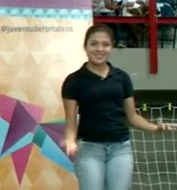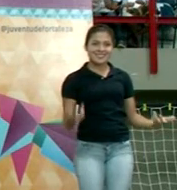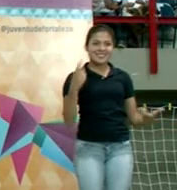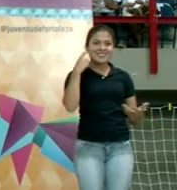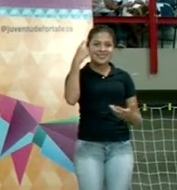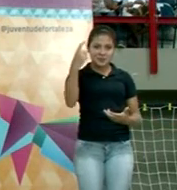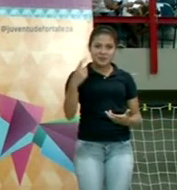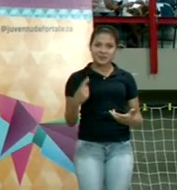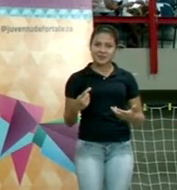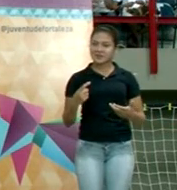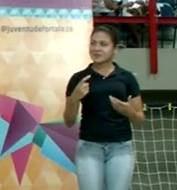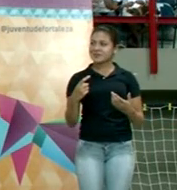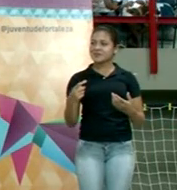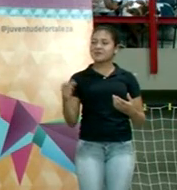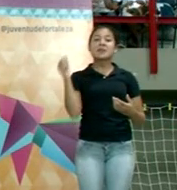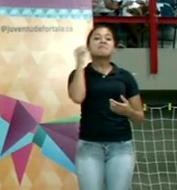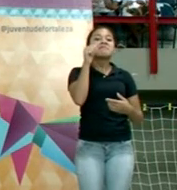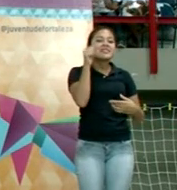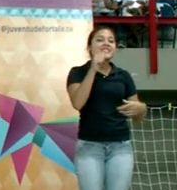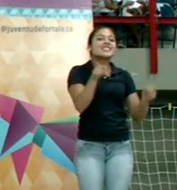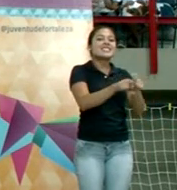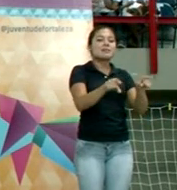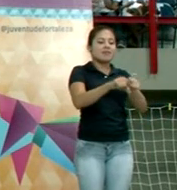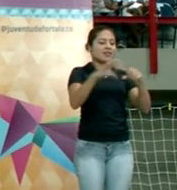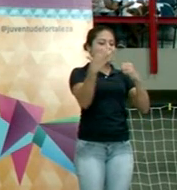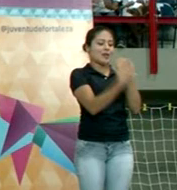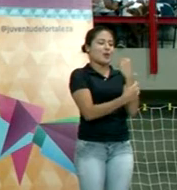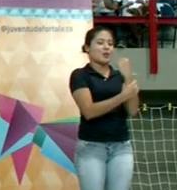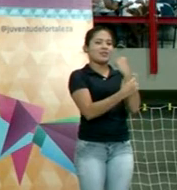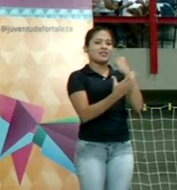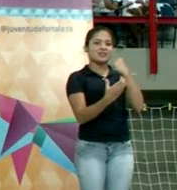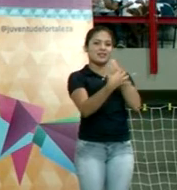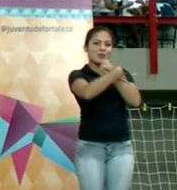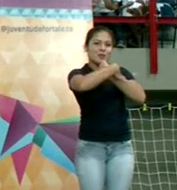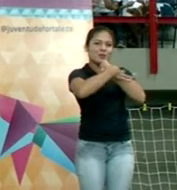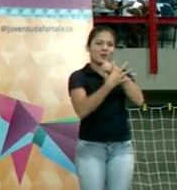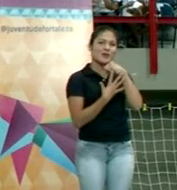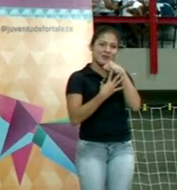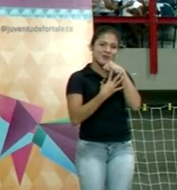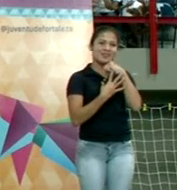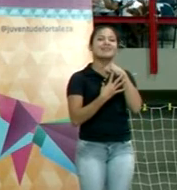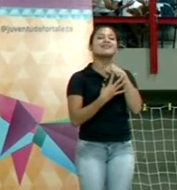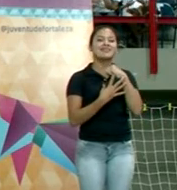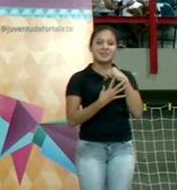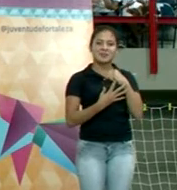né? E as meninas tinham uma época que usavam enfiada no braço, que era de pulseira, né?